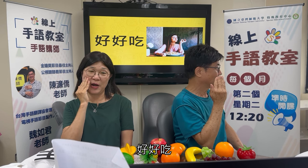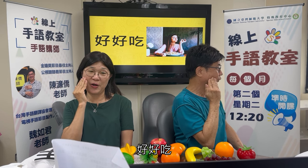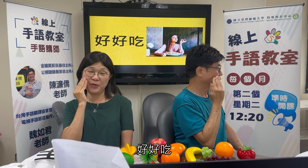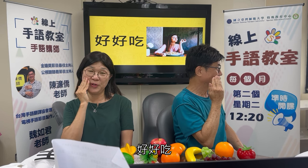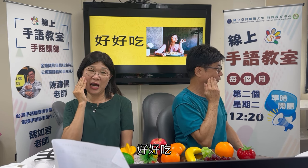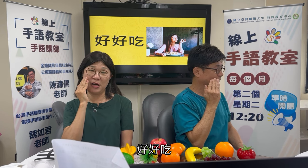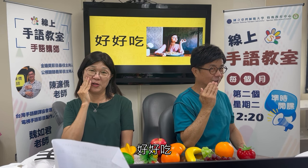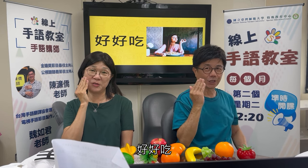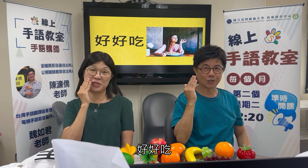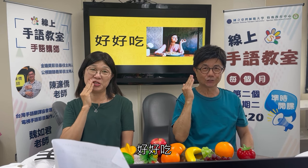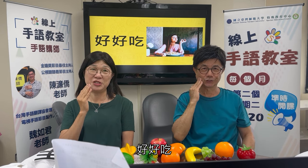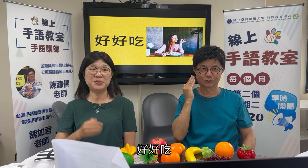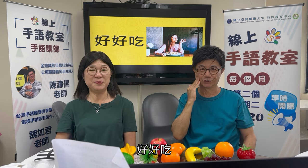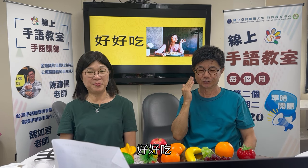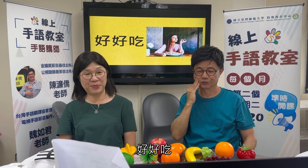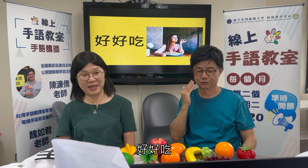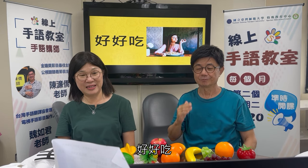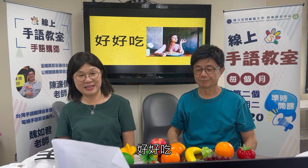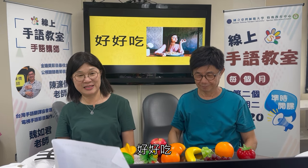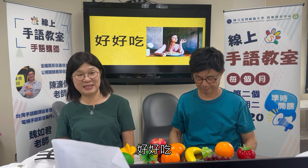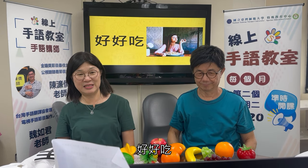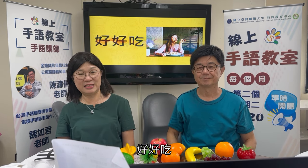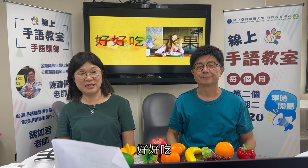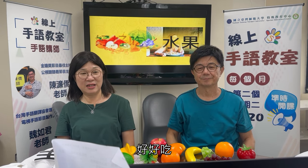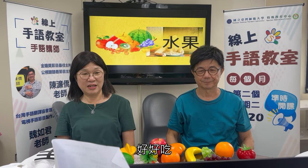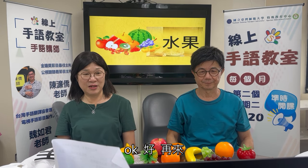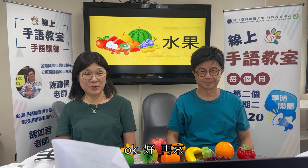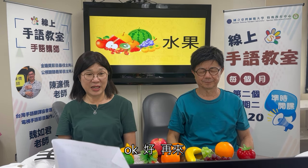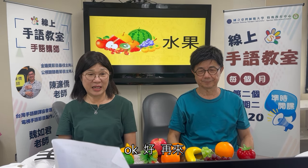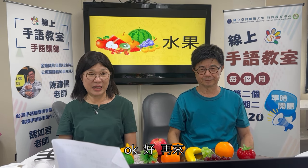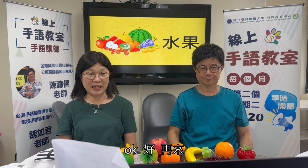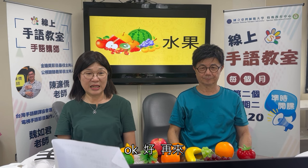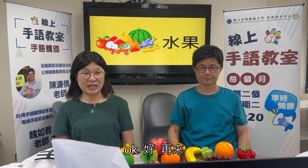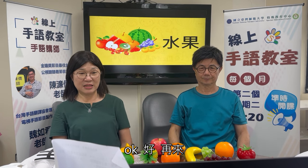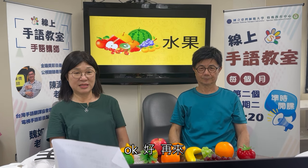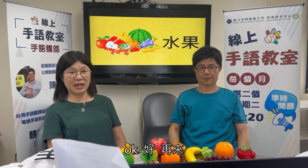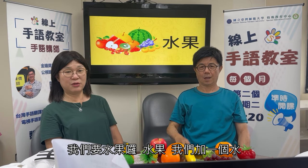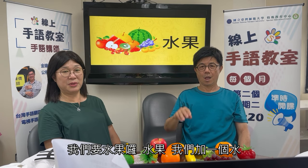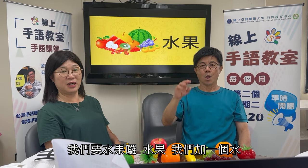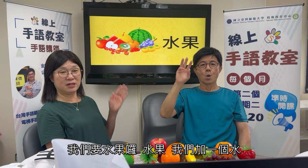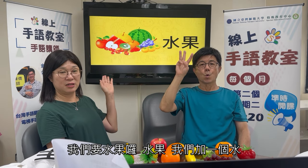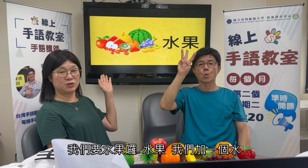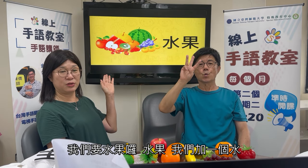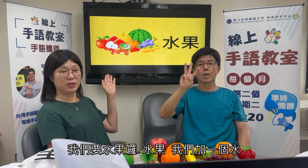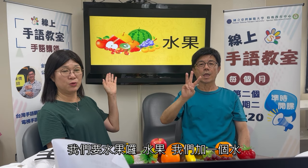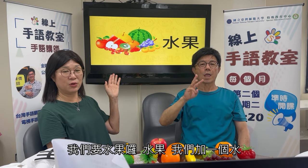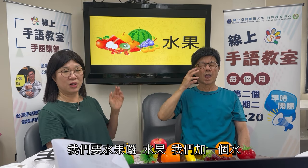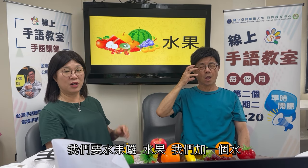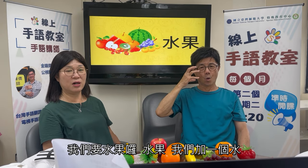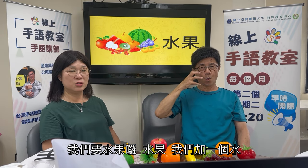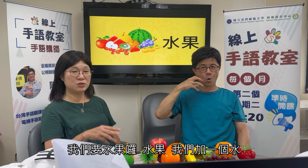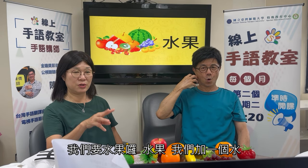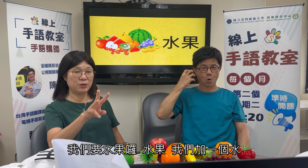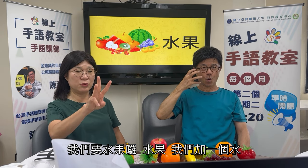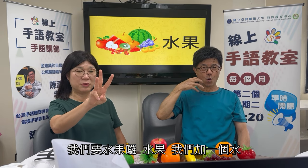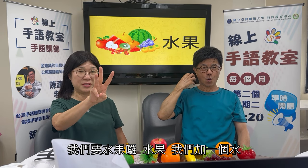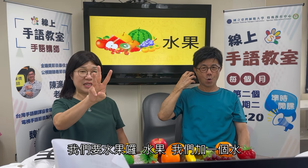好好吃，是 ，OK。好，再来我们要水果咯，水果我们加一